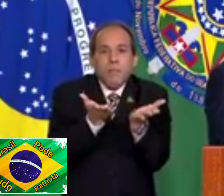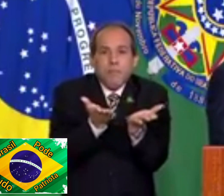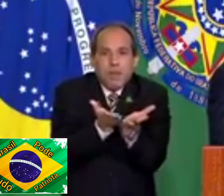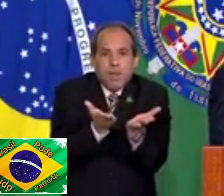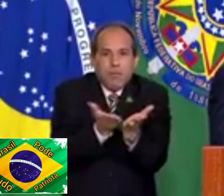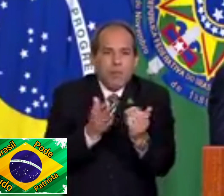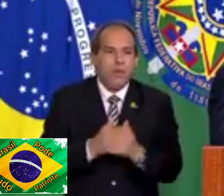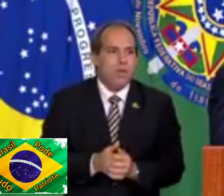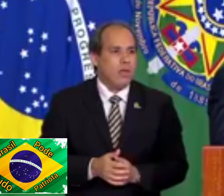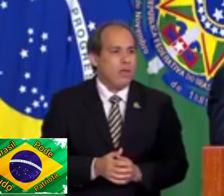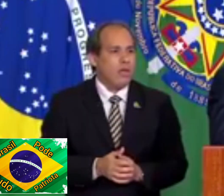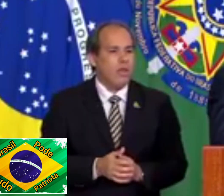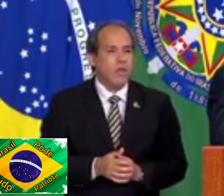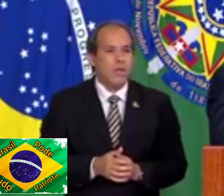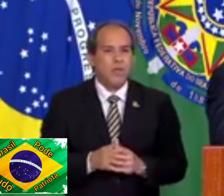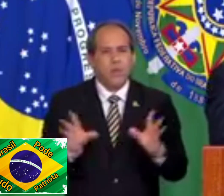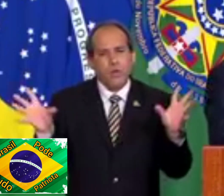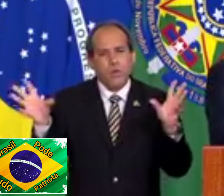Nada temeis,